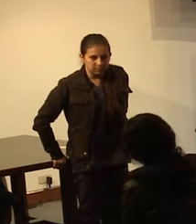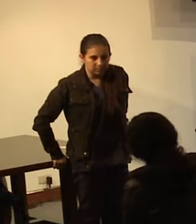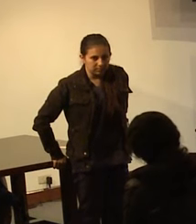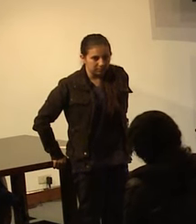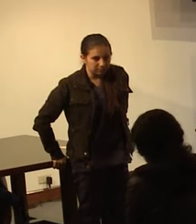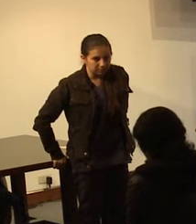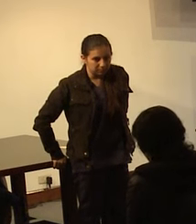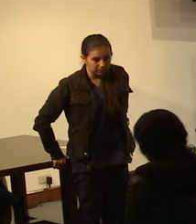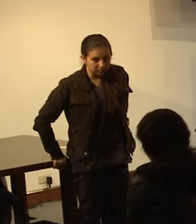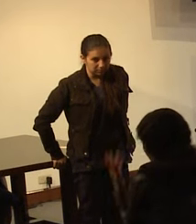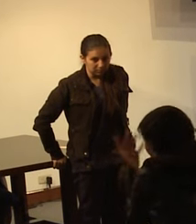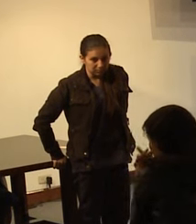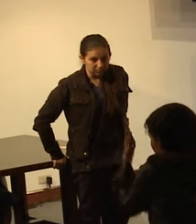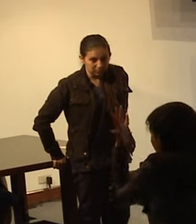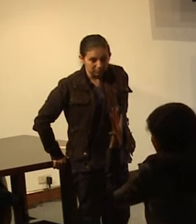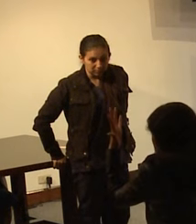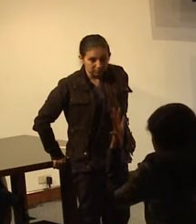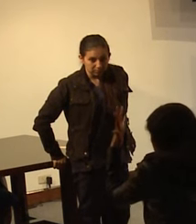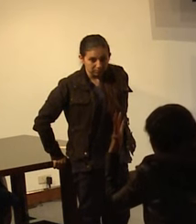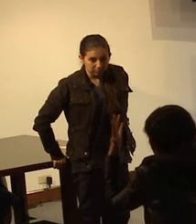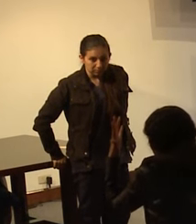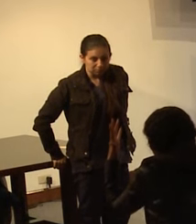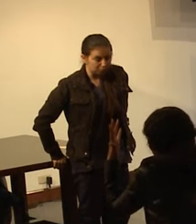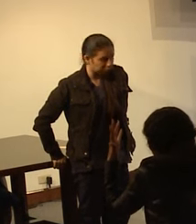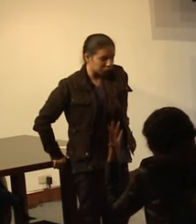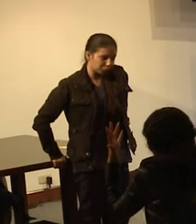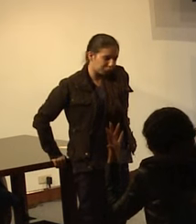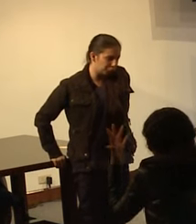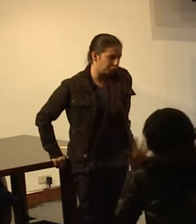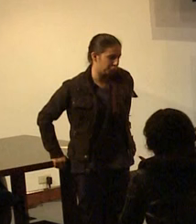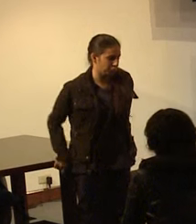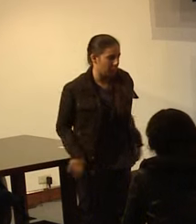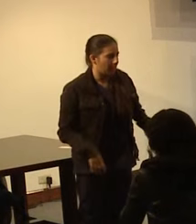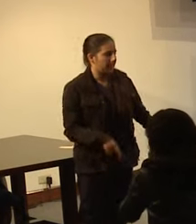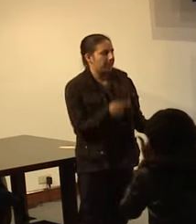¿Solo verde? ¿De qué color es? O sea, ¿de qué color lo